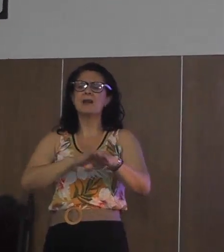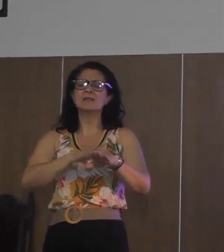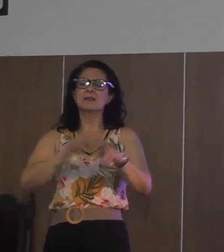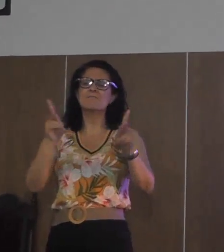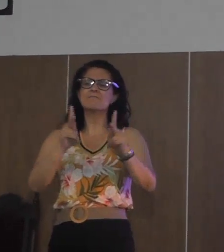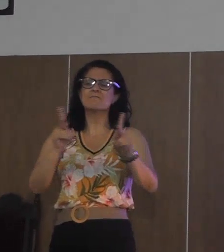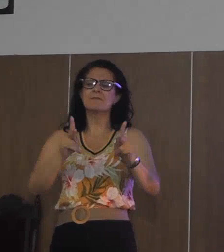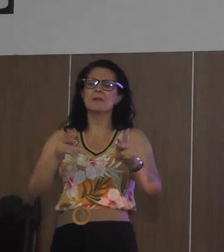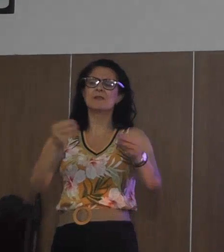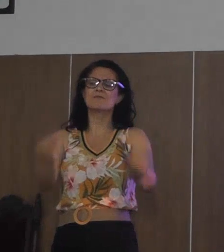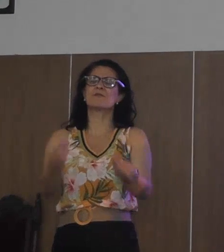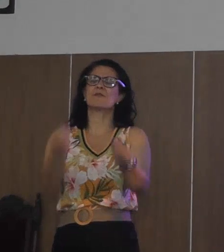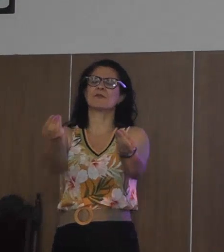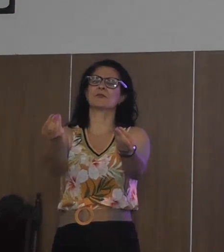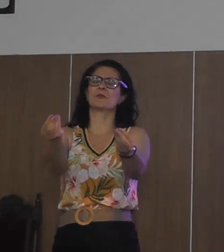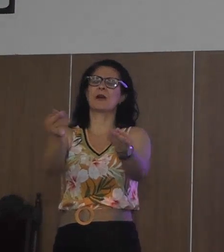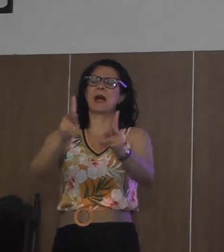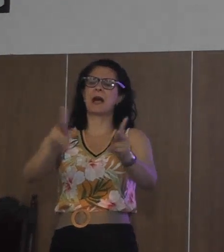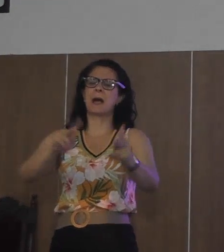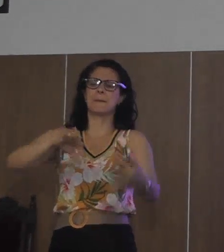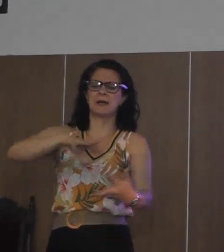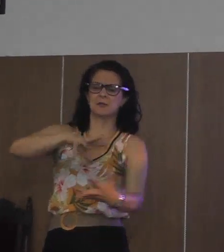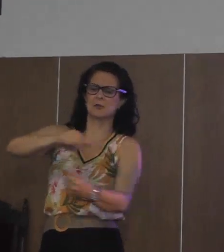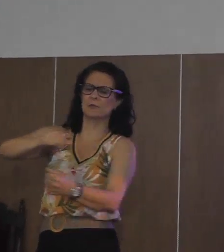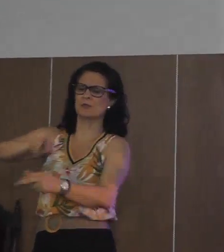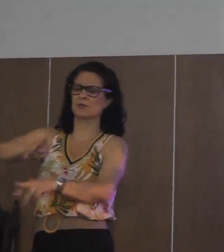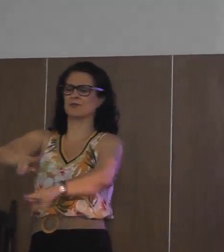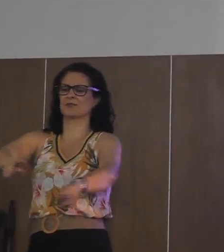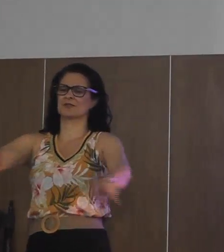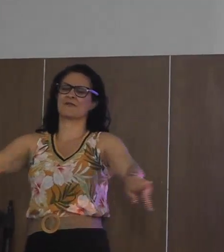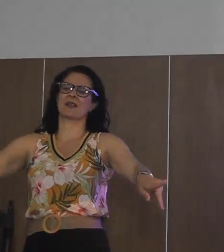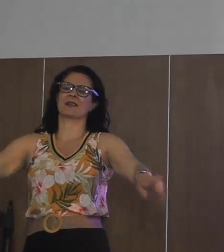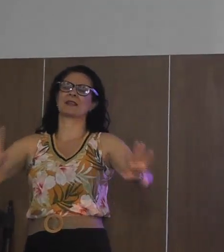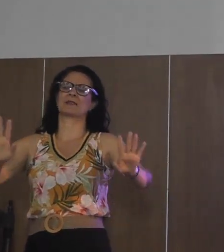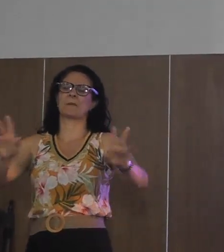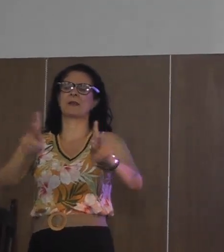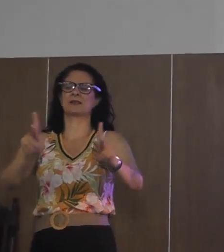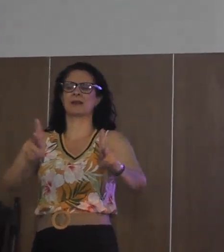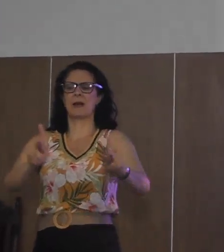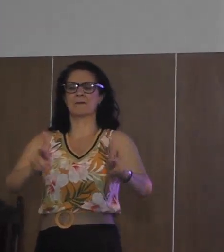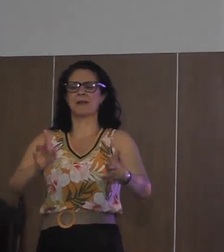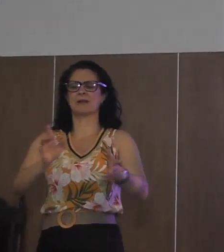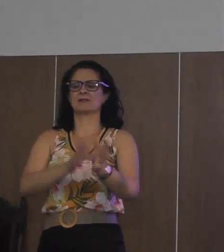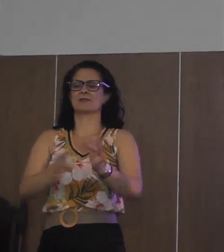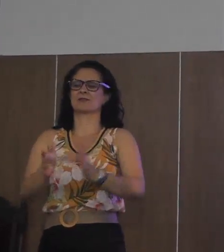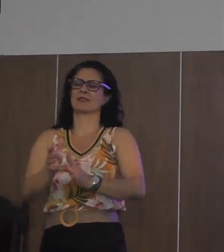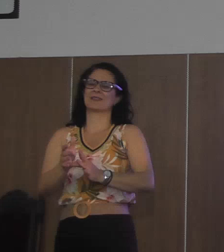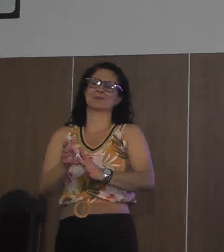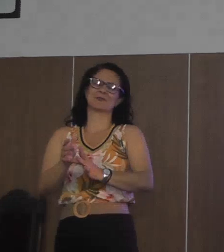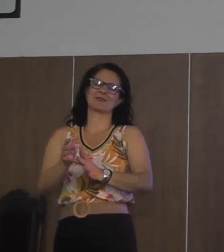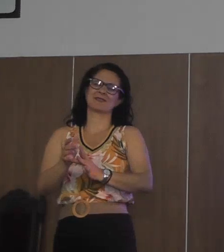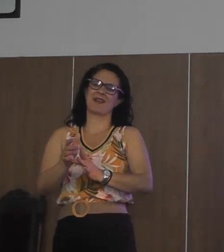dá, mas a paz que excede todo entendimento, é essa que eu deixo para vocês.